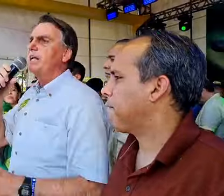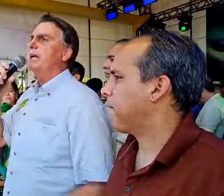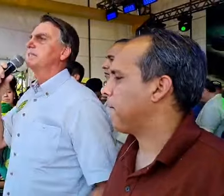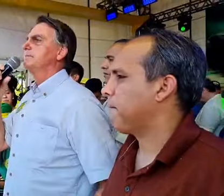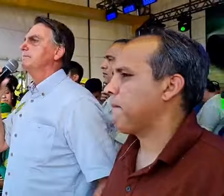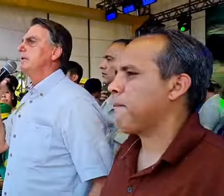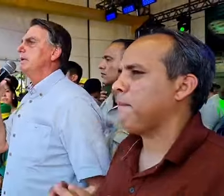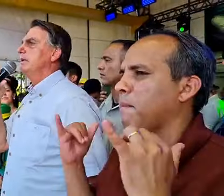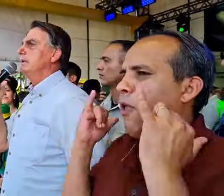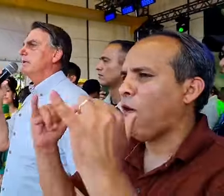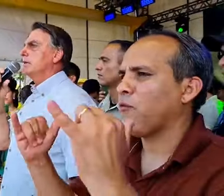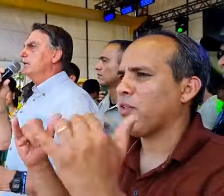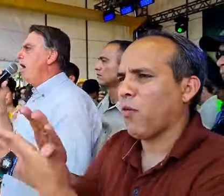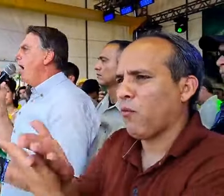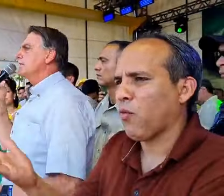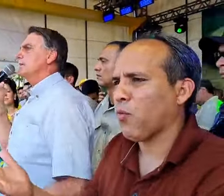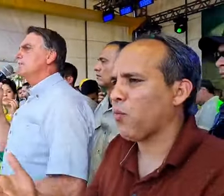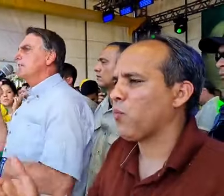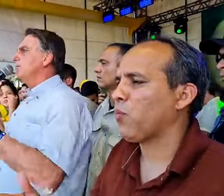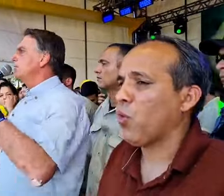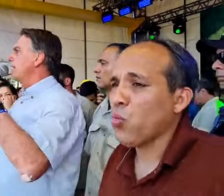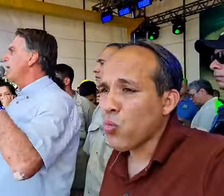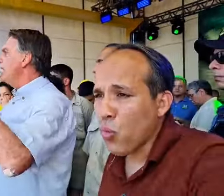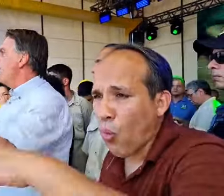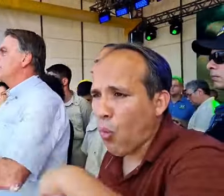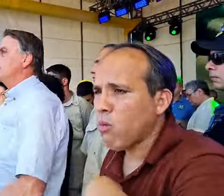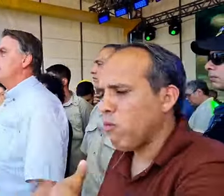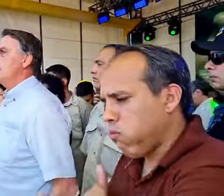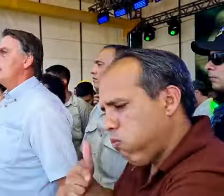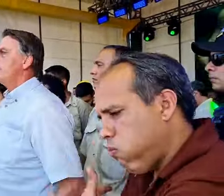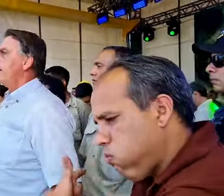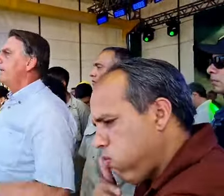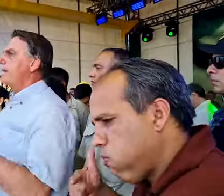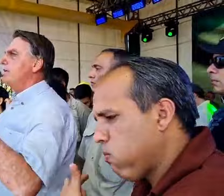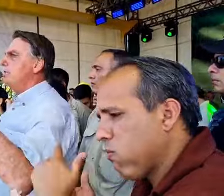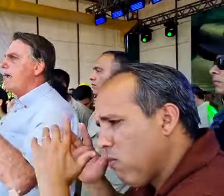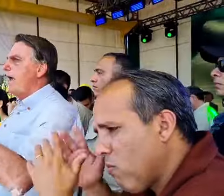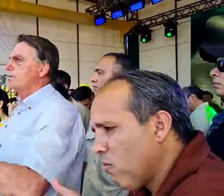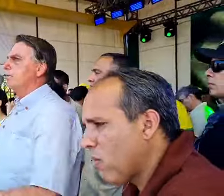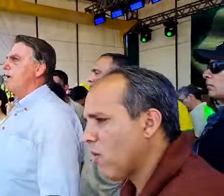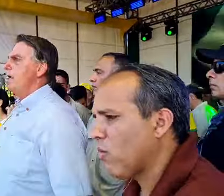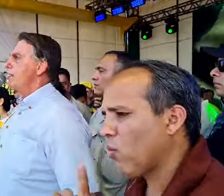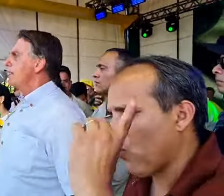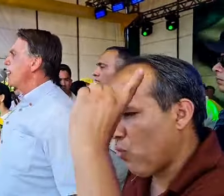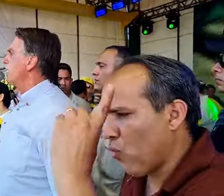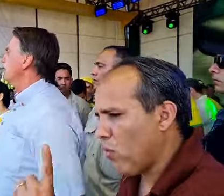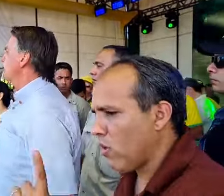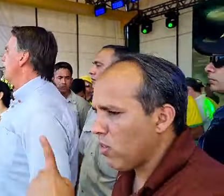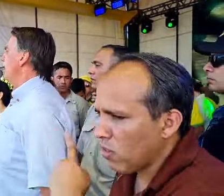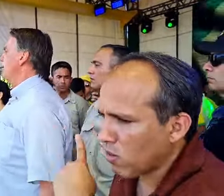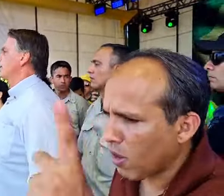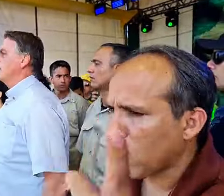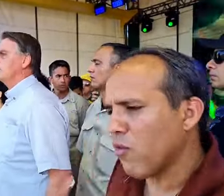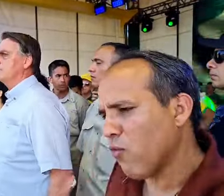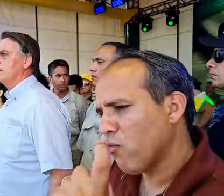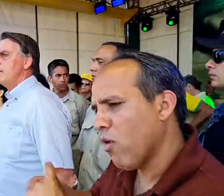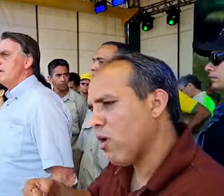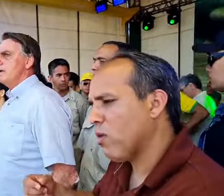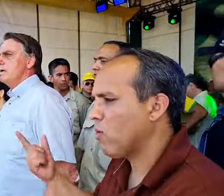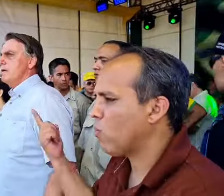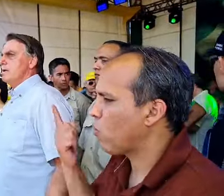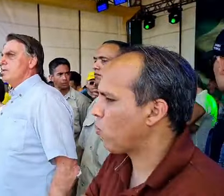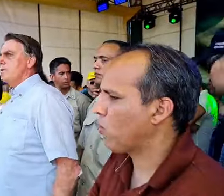Dizer a vocês que nós estamos trabalhando para que esse direito seja